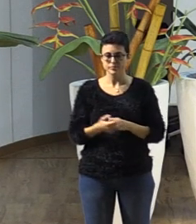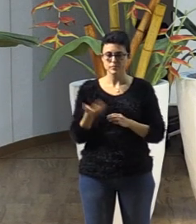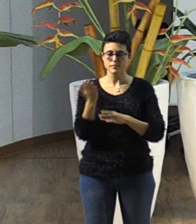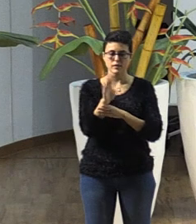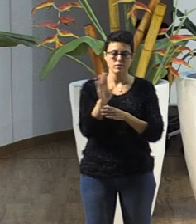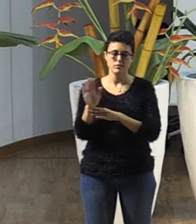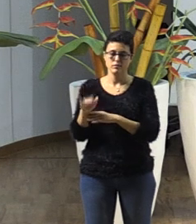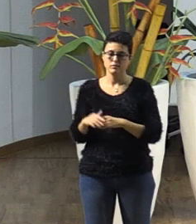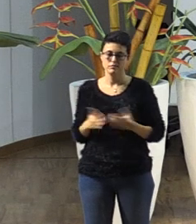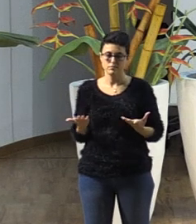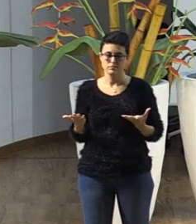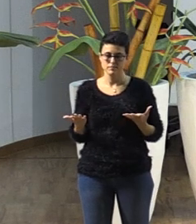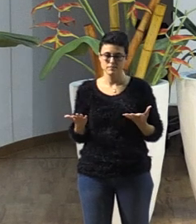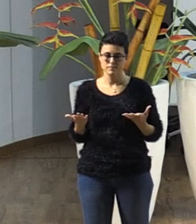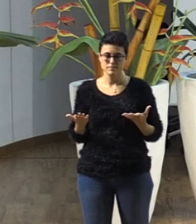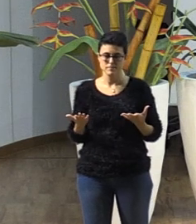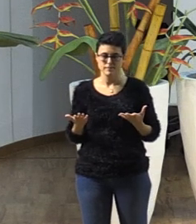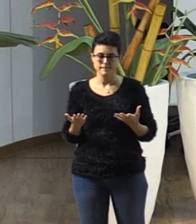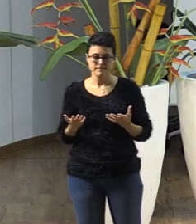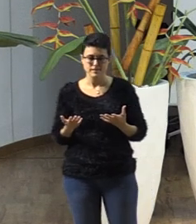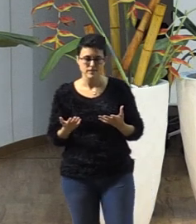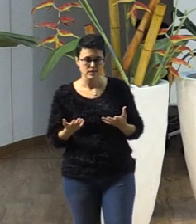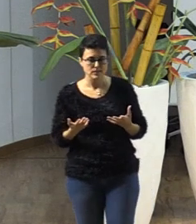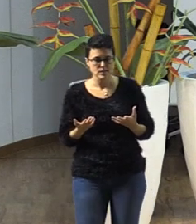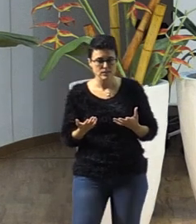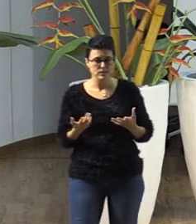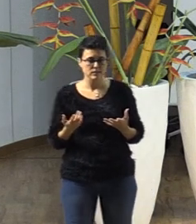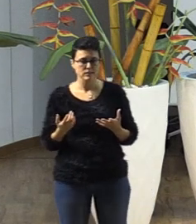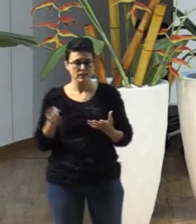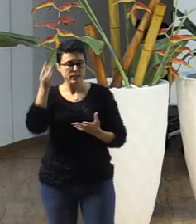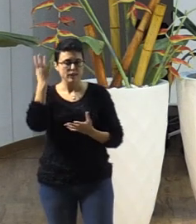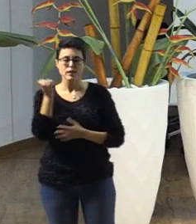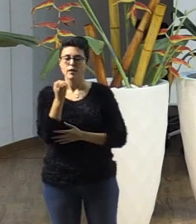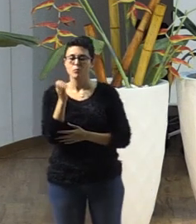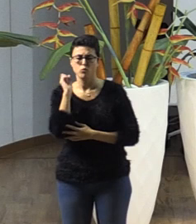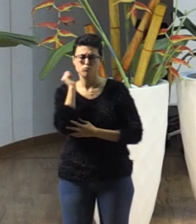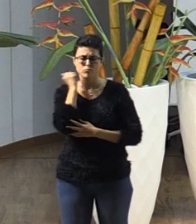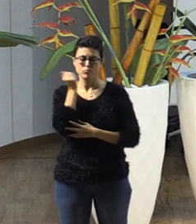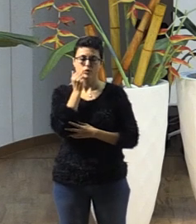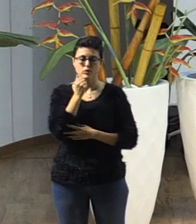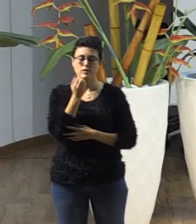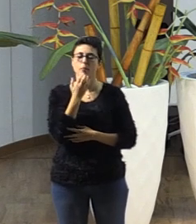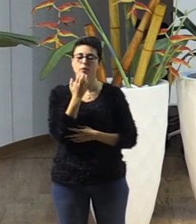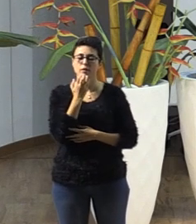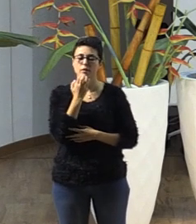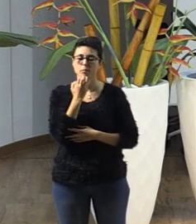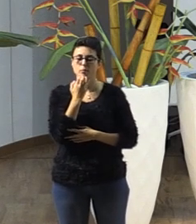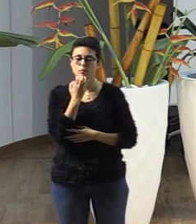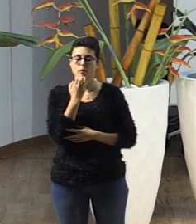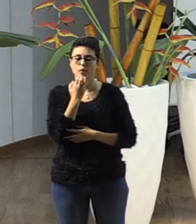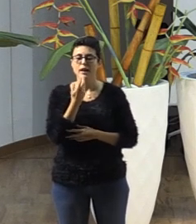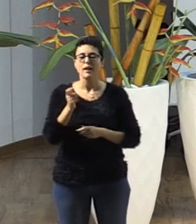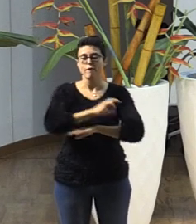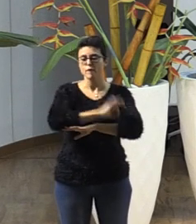también, de intentar dar algunas ideas que puedan ser provocadoras, ¿eh? Y recogiendo y poniéndolo como ejemplo, la Fundación